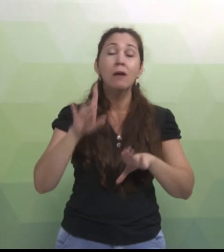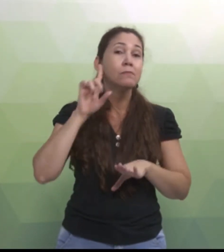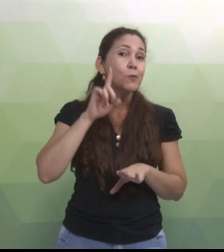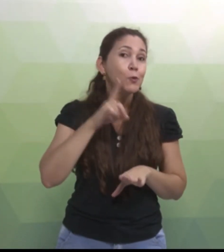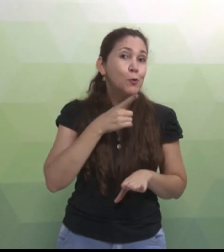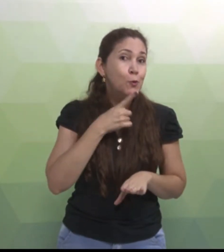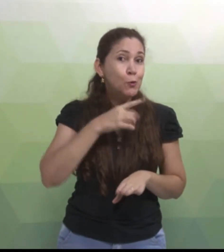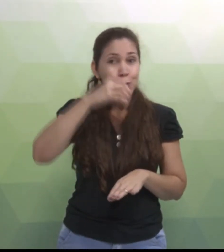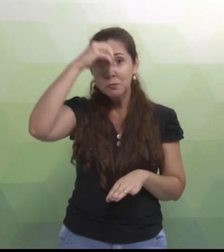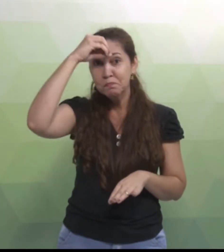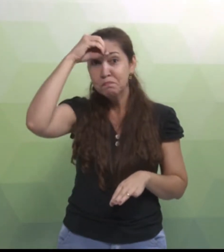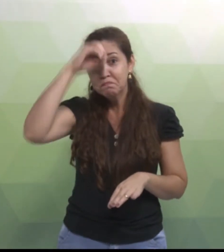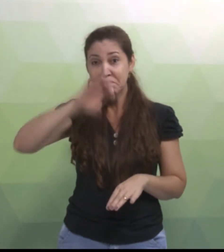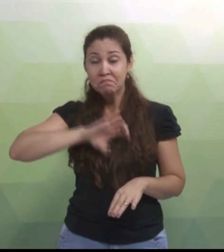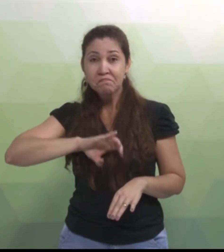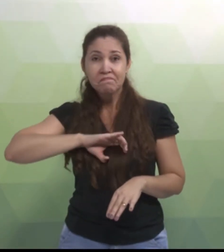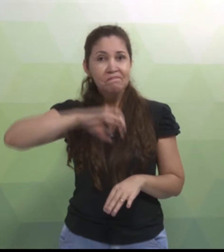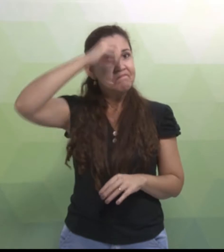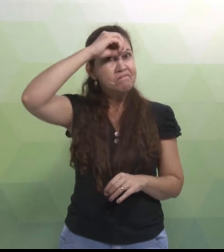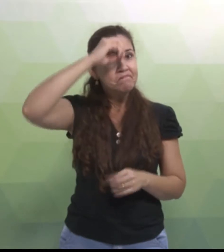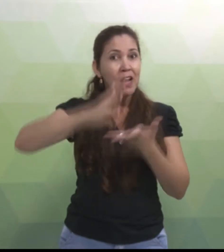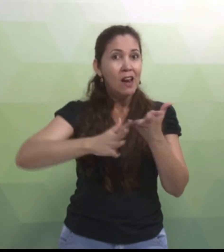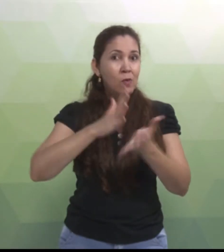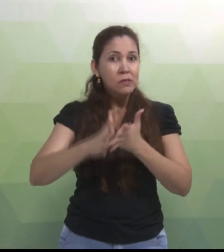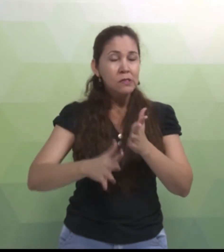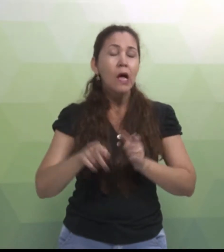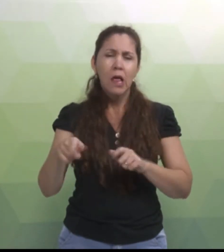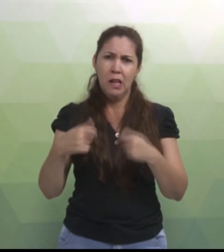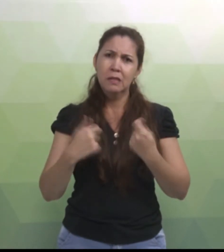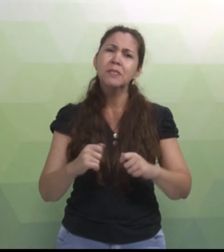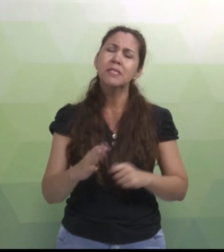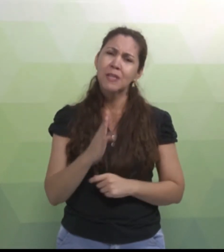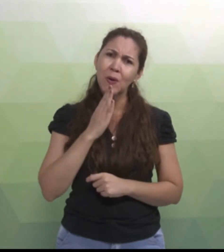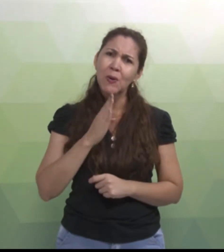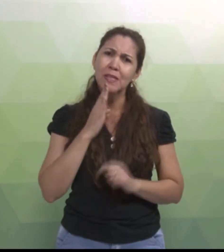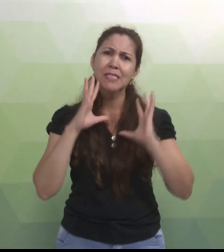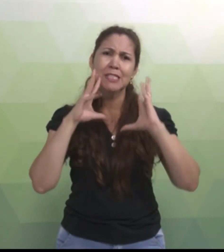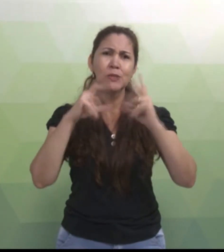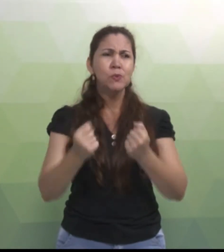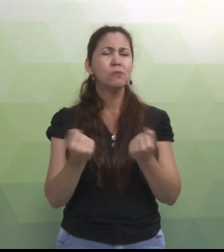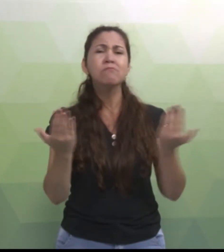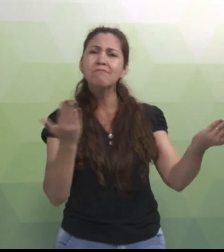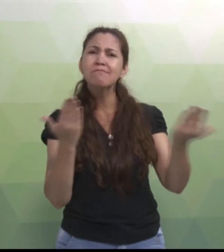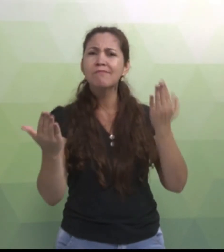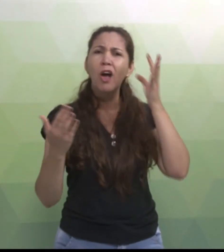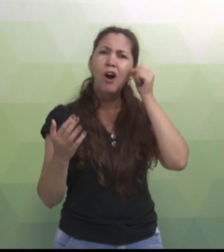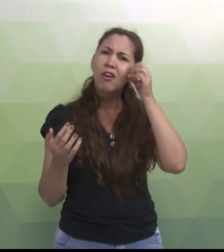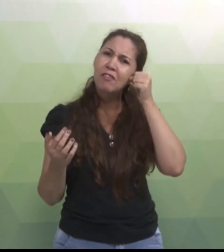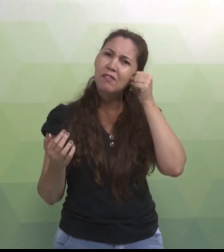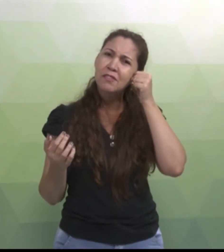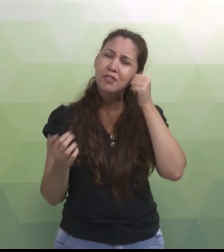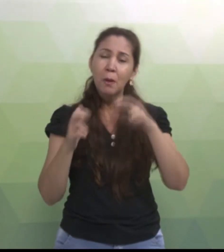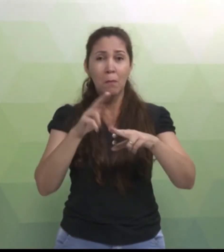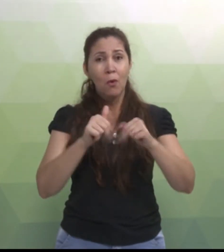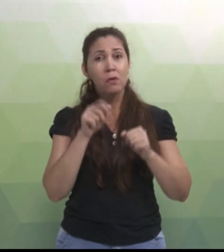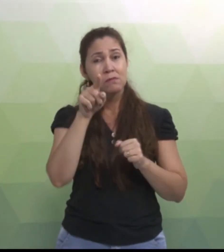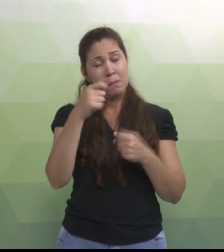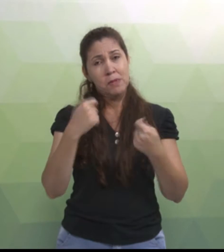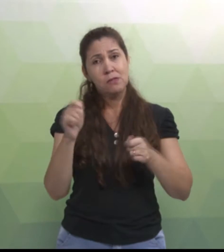o surdo não sabe português, não sabe língua de sinais. Ele também precisa ter conhecimento de mundo, assim como os ouvintes. Por isso, você